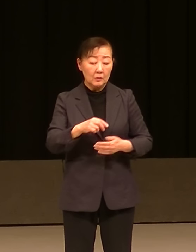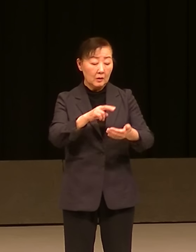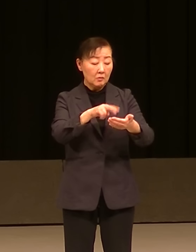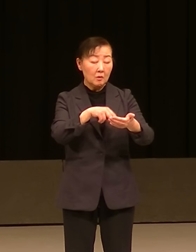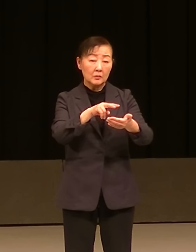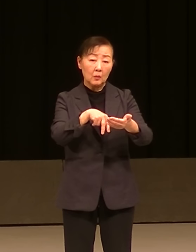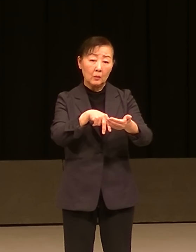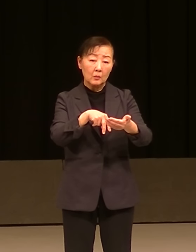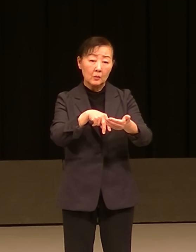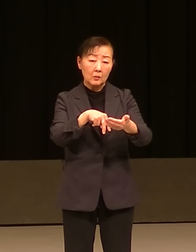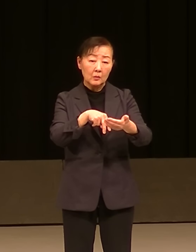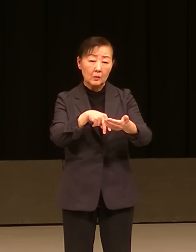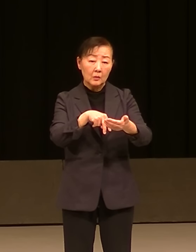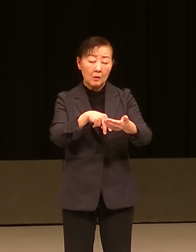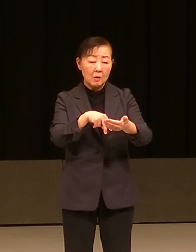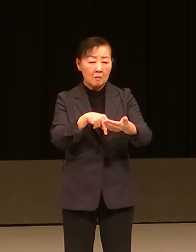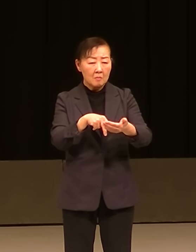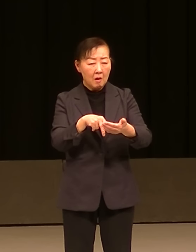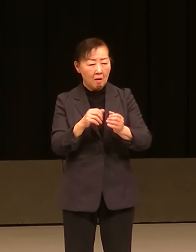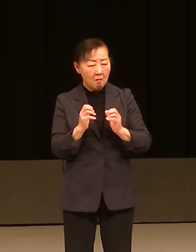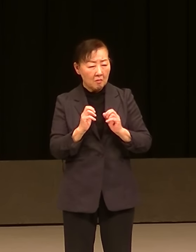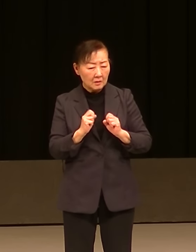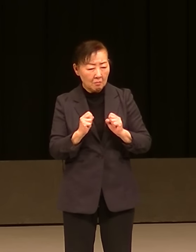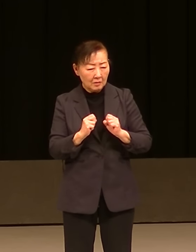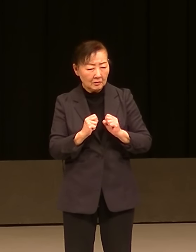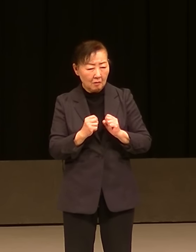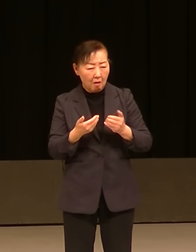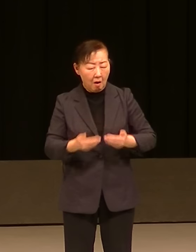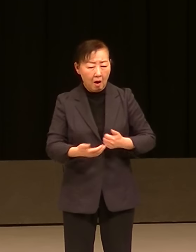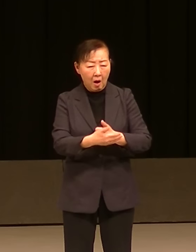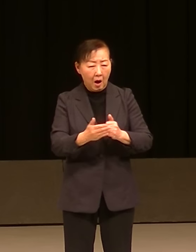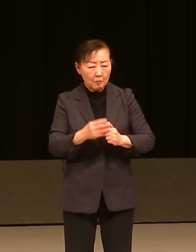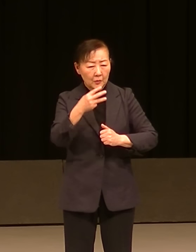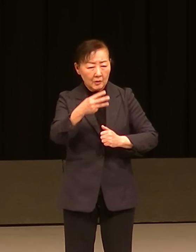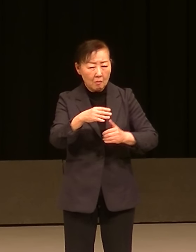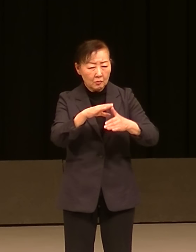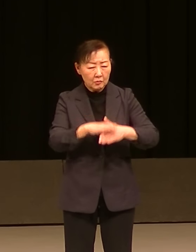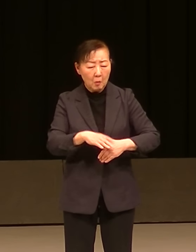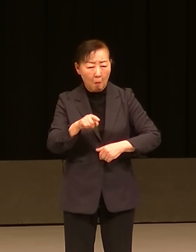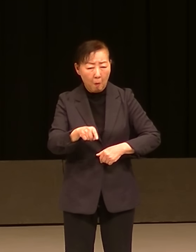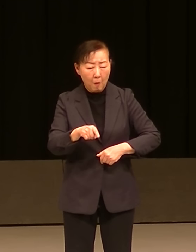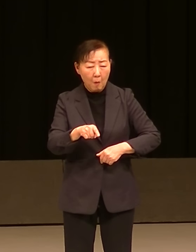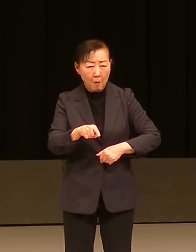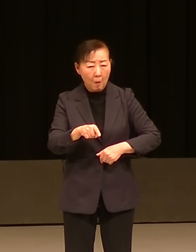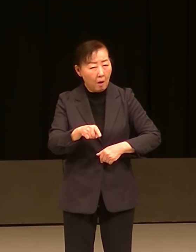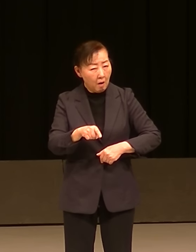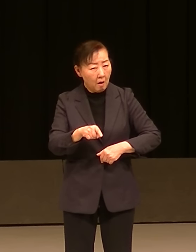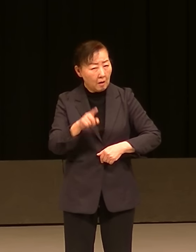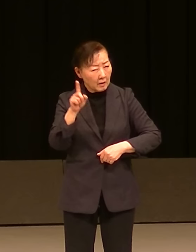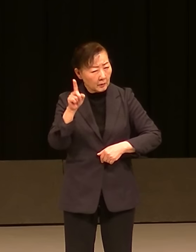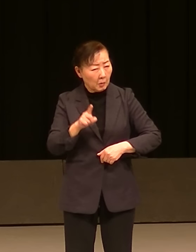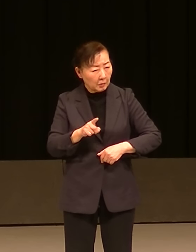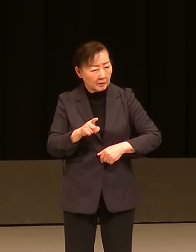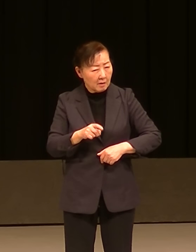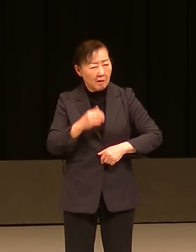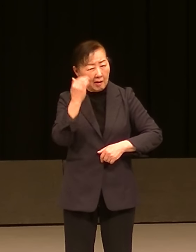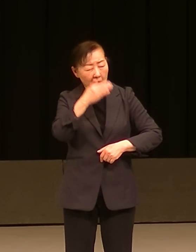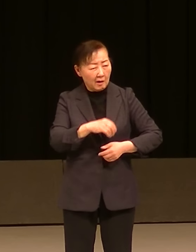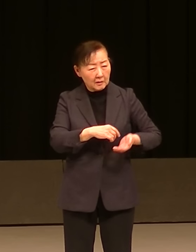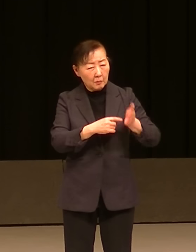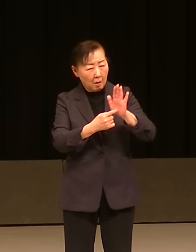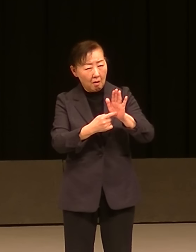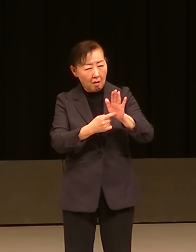と、この、おとましの安保三文書、というものをよくああいうふうにイケシャーシャーと打ち出す